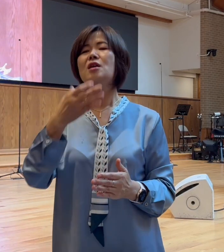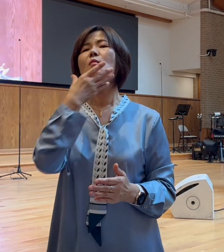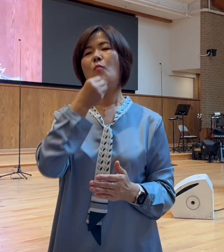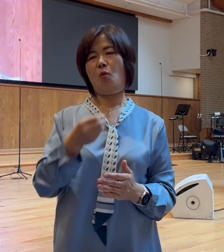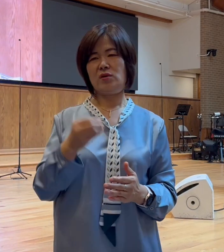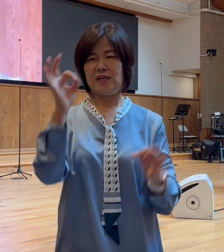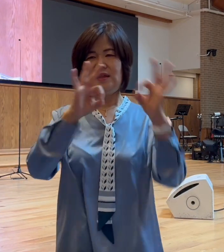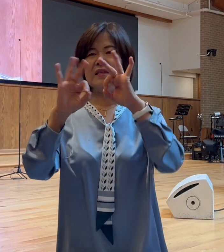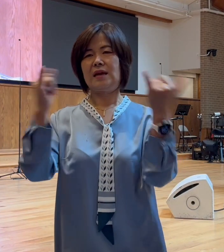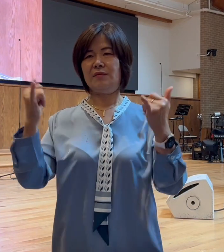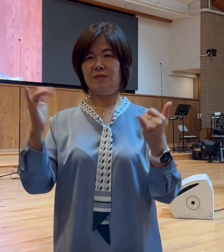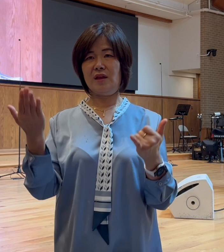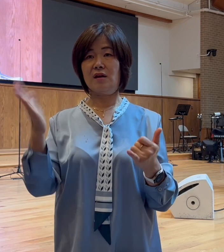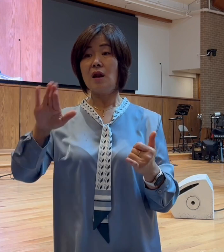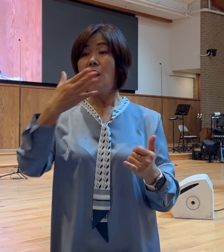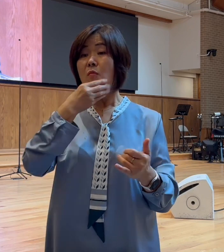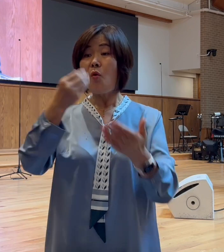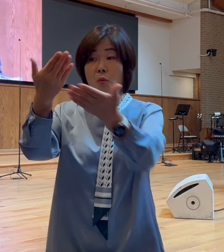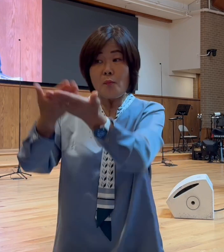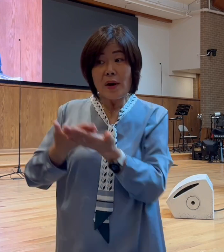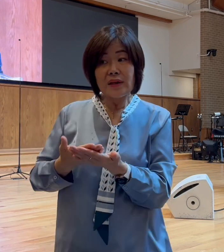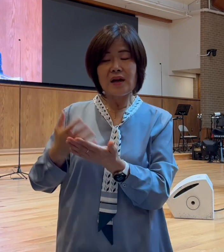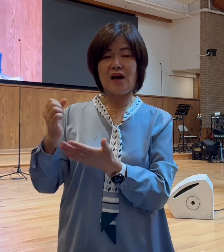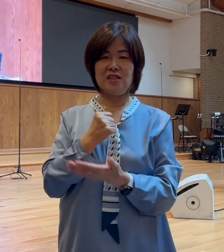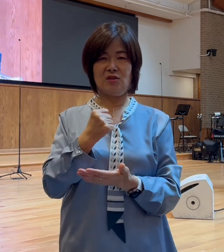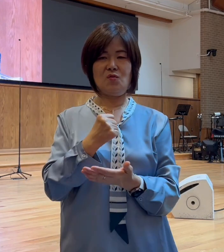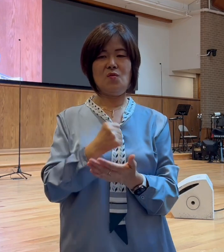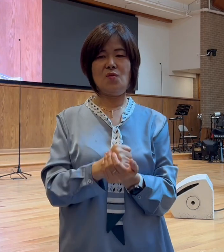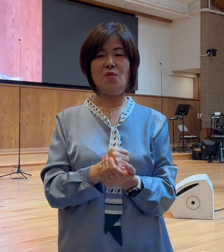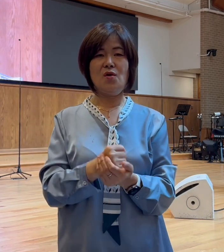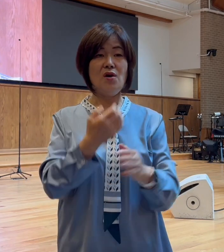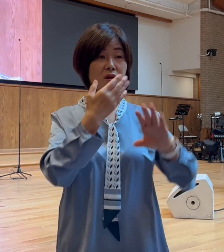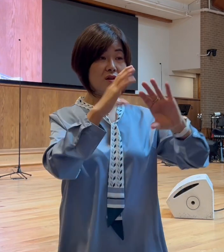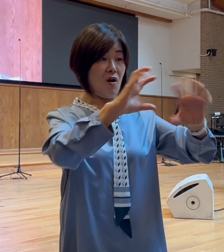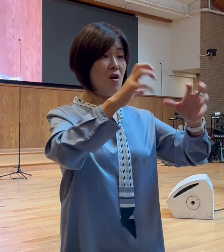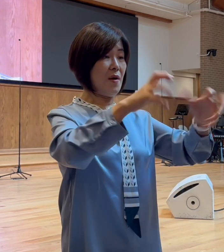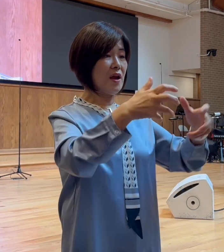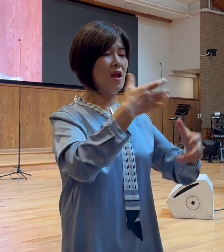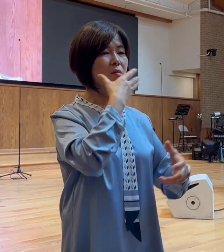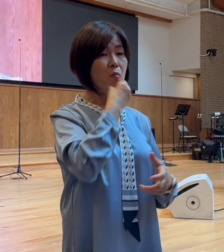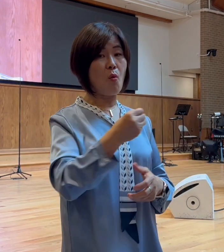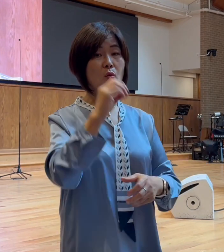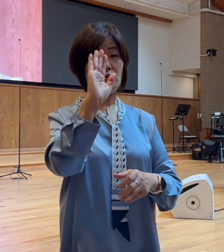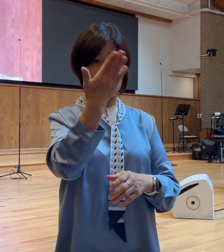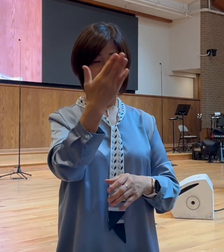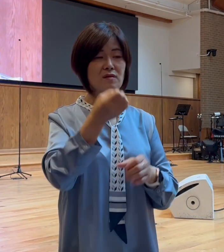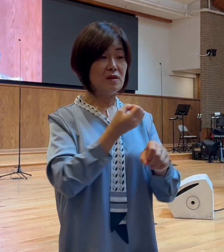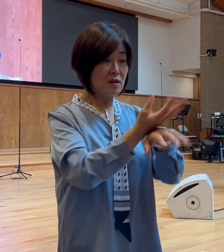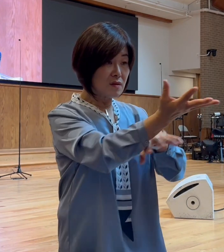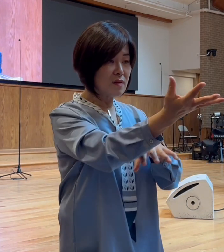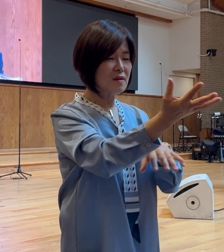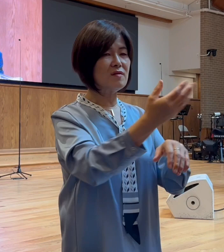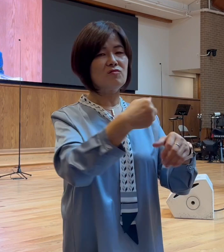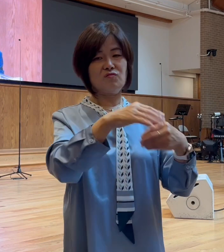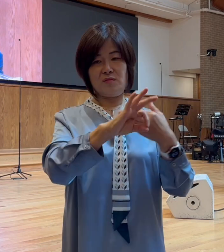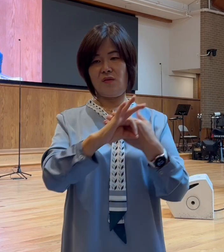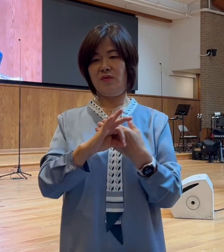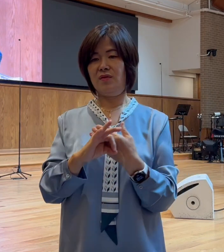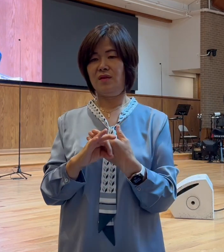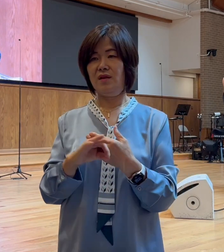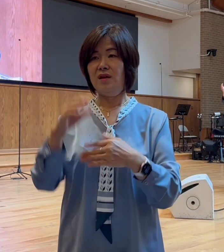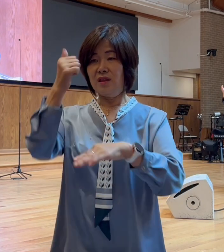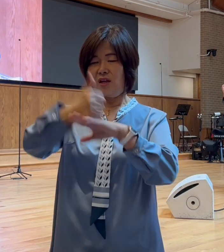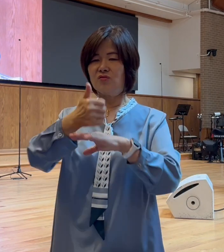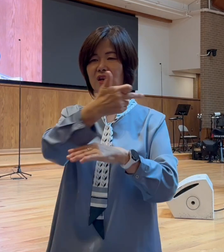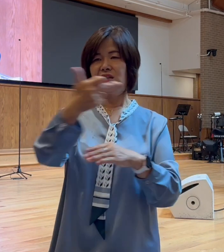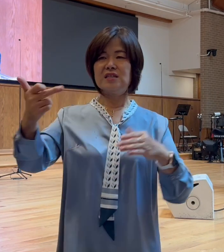거죠. 복을 받아가지고 열방에 복이 된다면, 그러면 물론 나중에